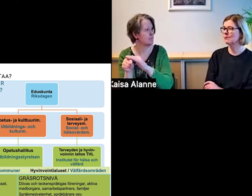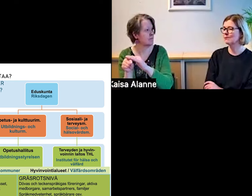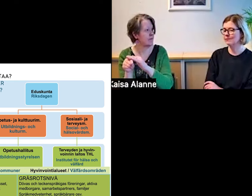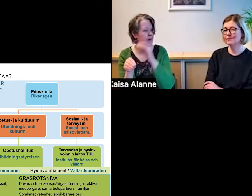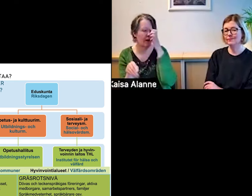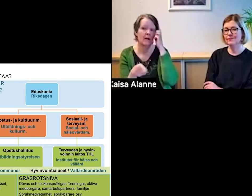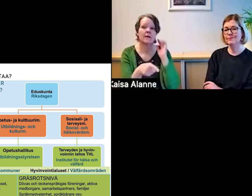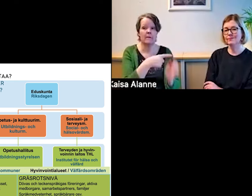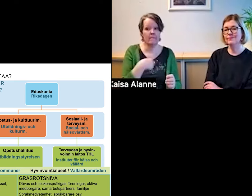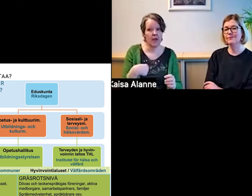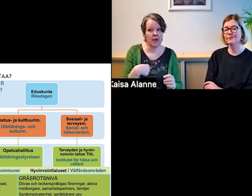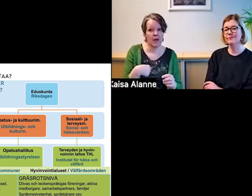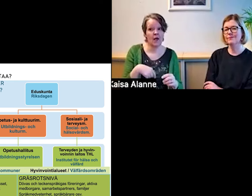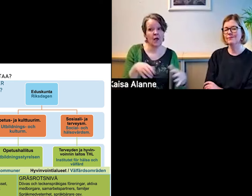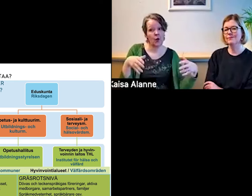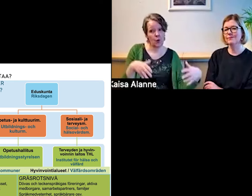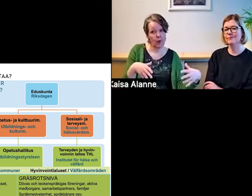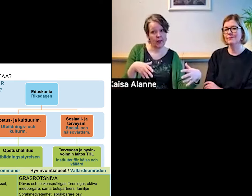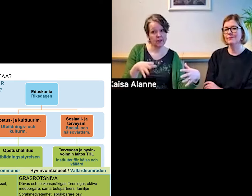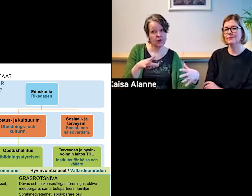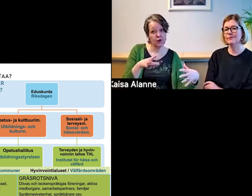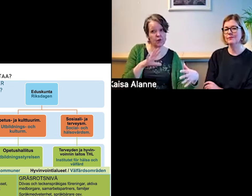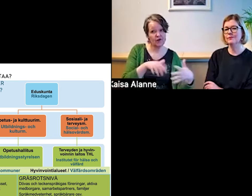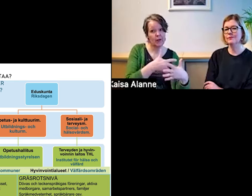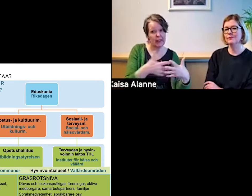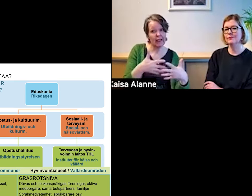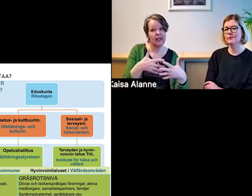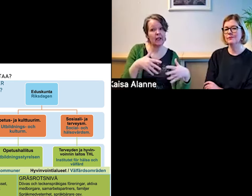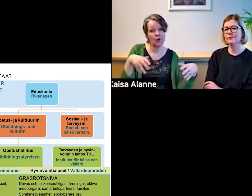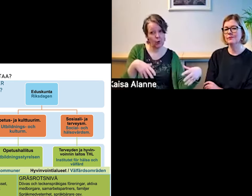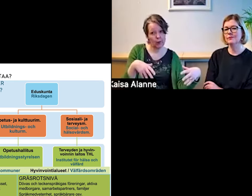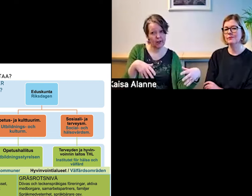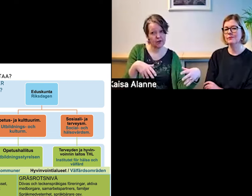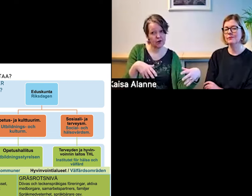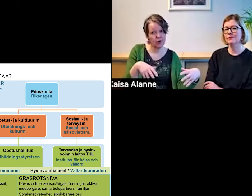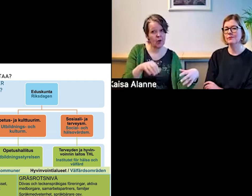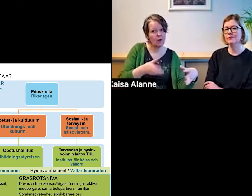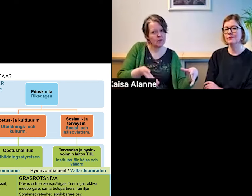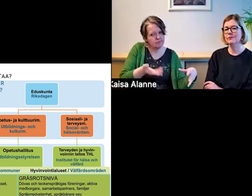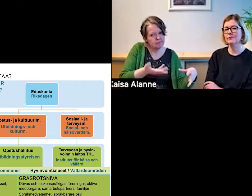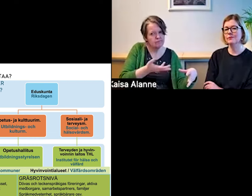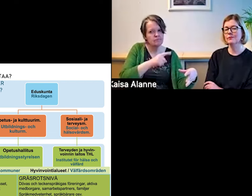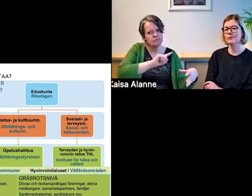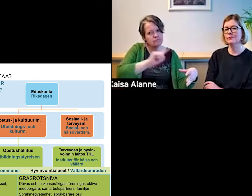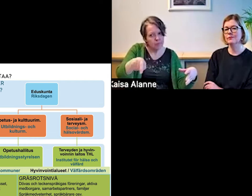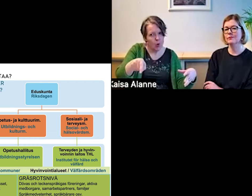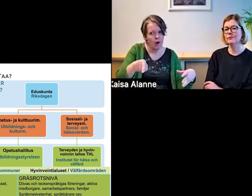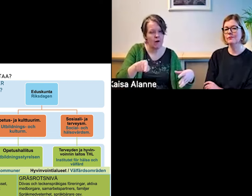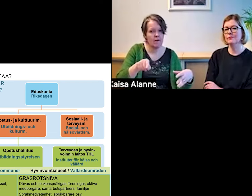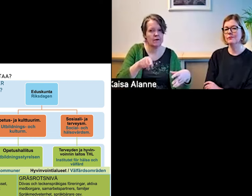oppimateriaalien valmistukseen liittyvä velvollisuus, että me kohdistamme sitten tämä viesti sinne. Eli meillä on täytyy olla tämä